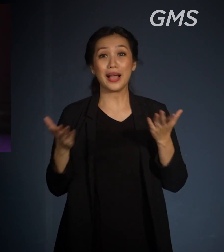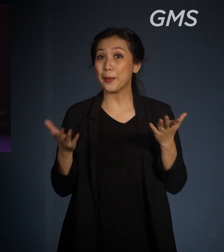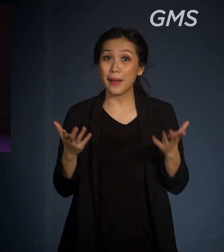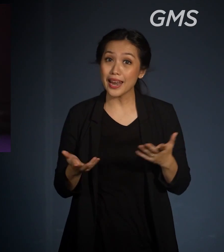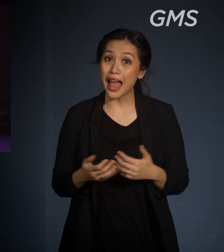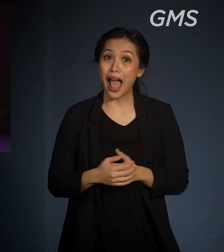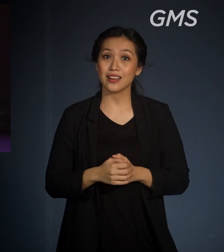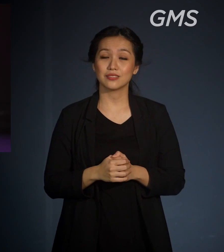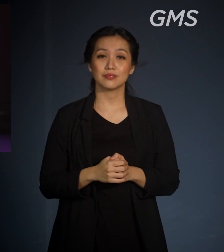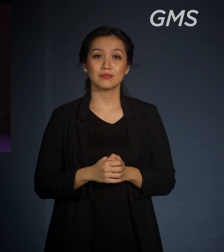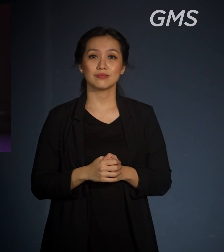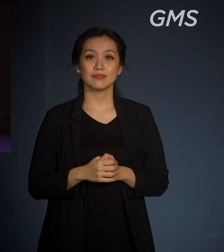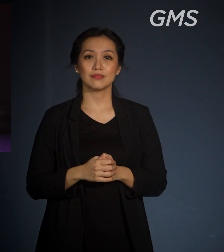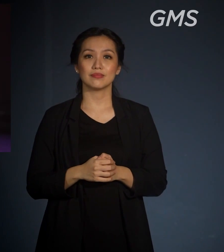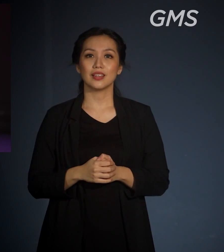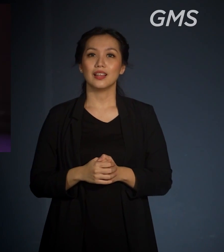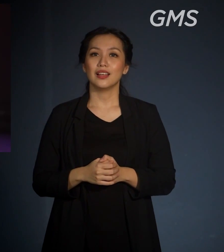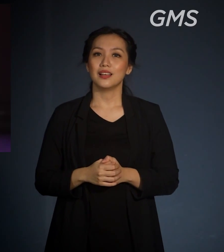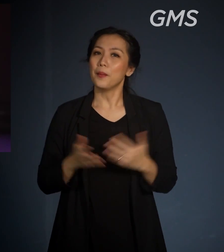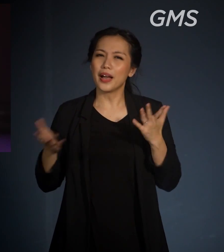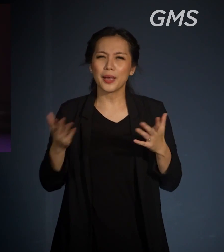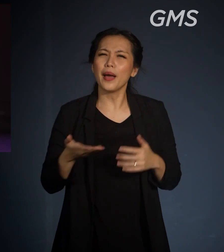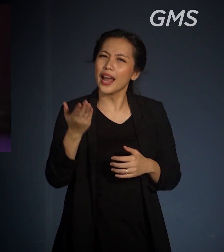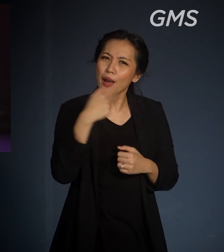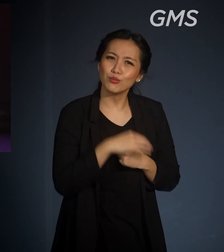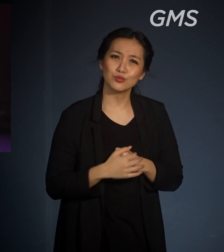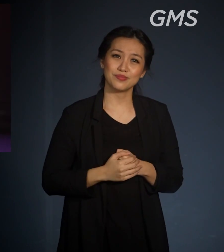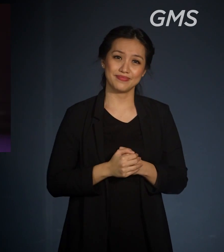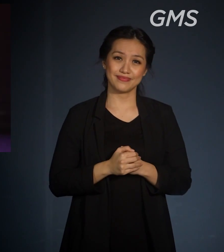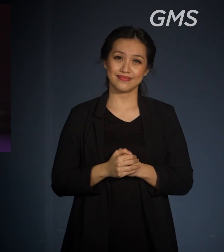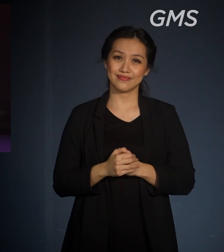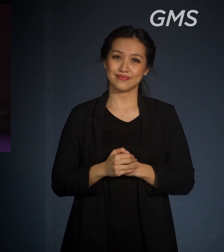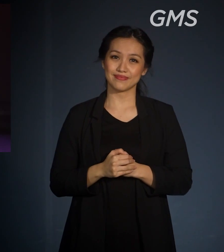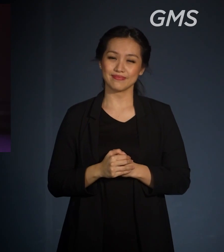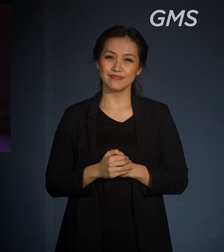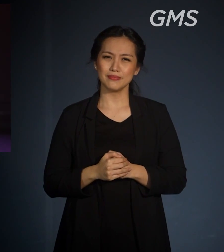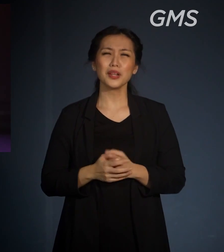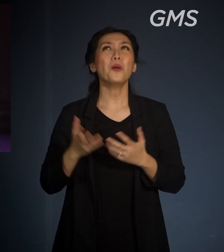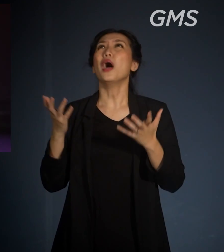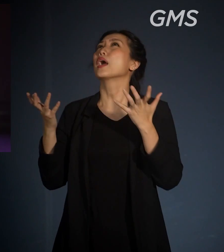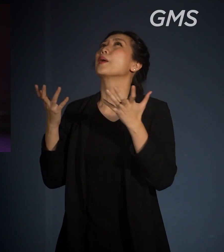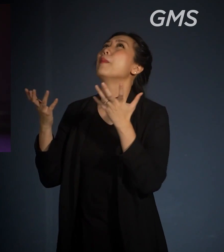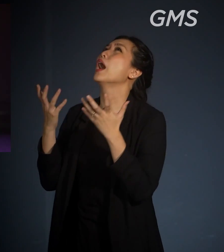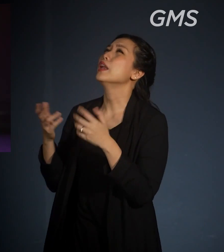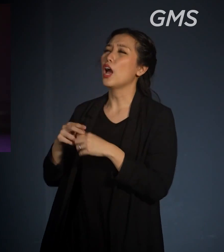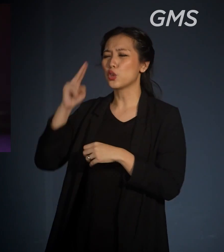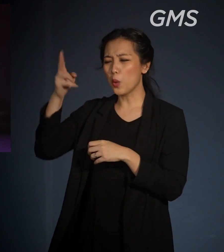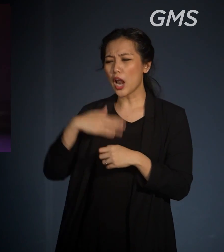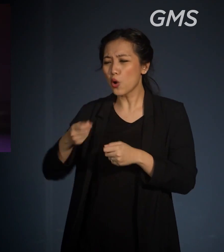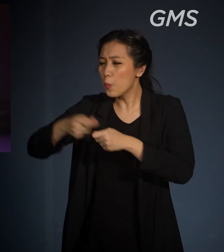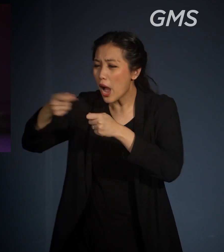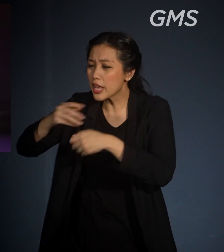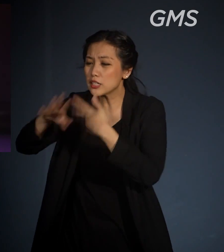gimana ya dalam hidup ini aku bisa balas Tuhan? Gimana dalam hidup ini aku bisa balas kebaikan